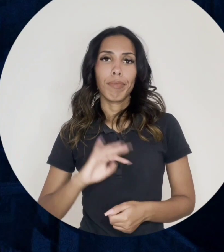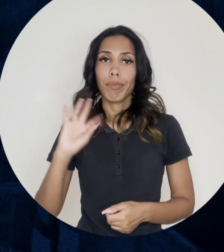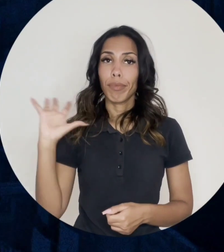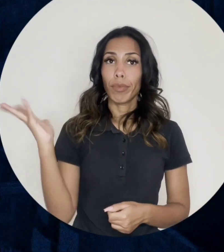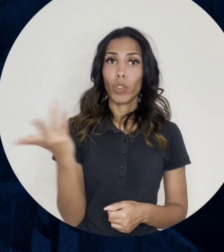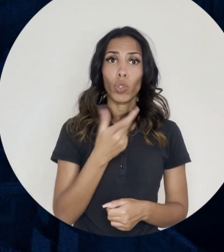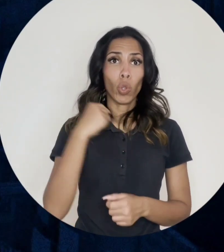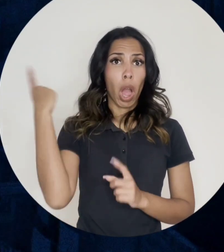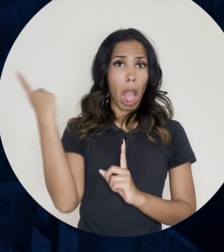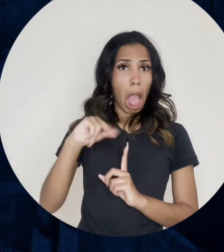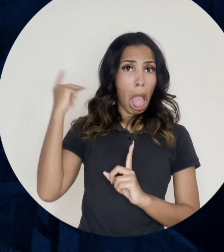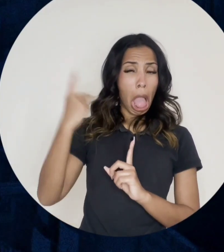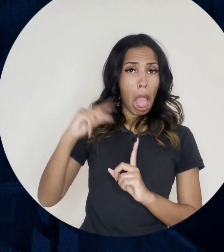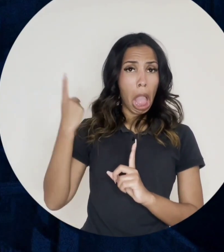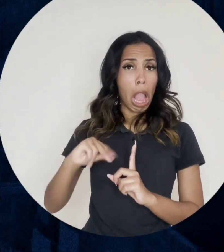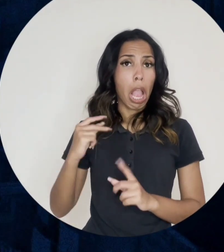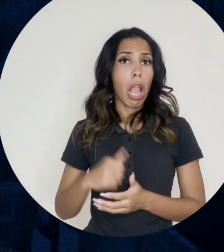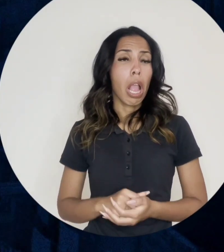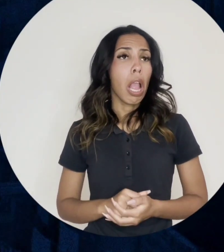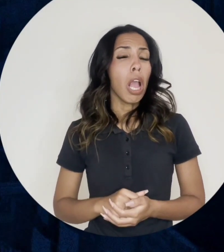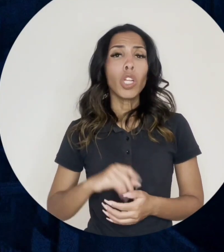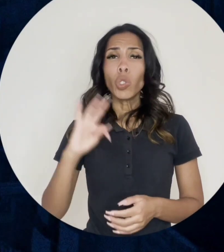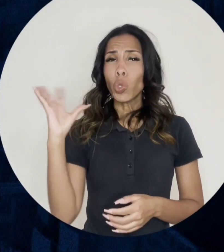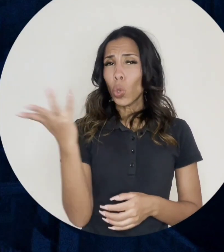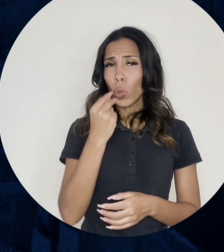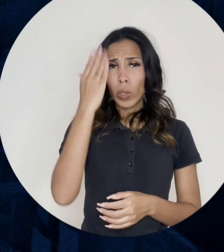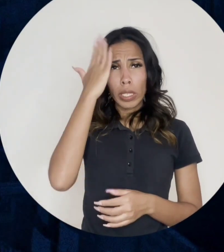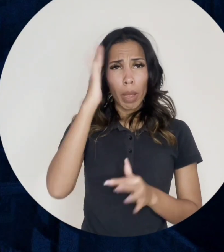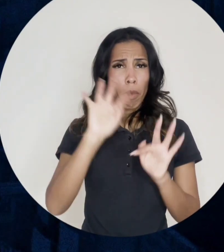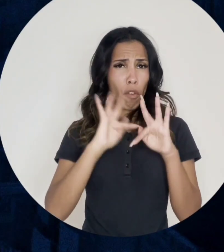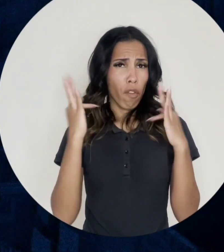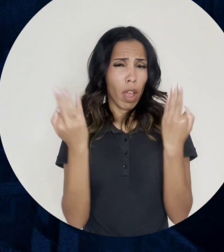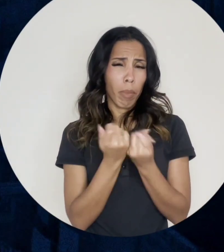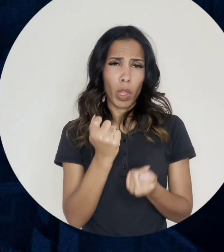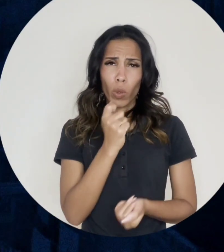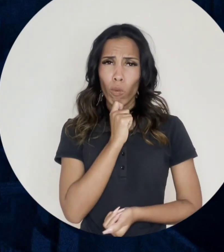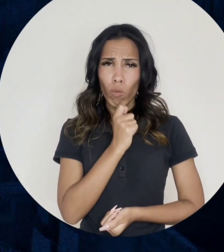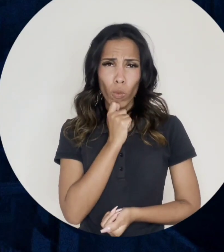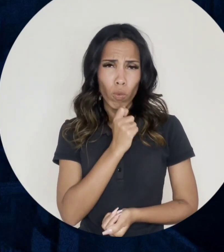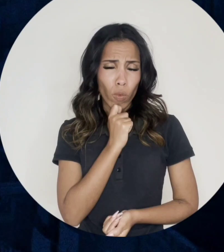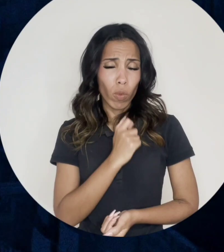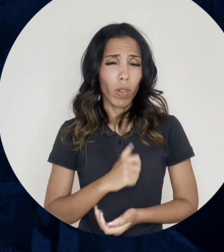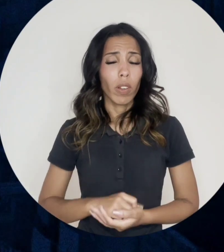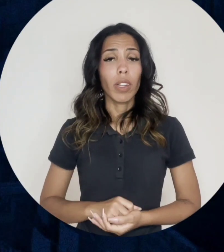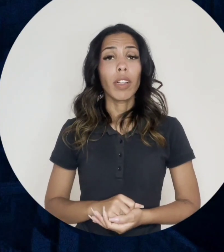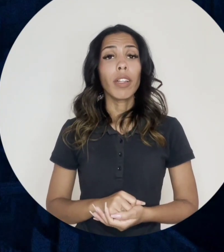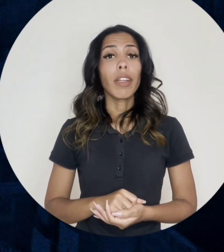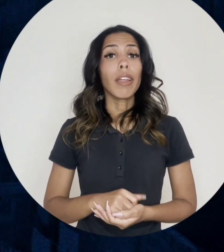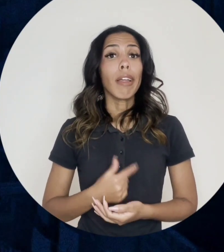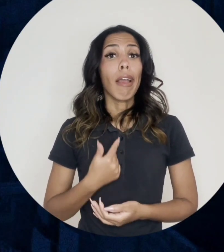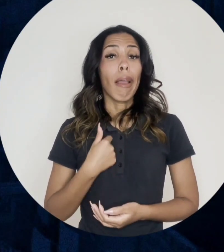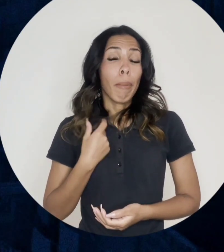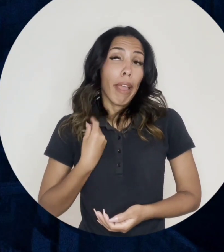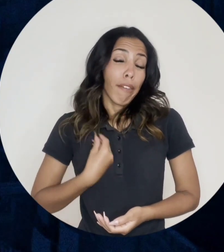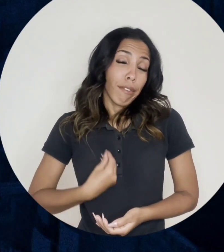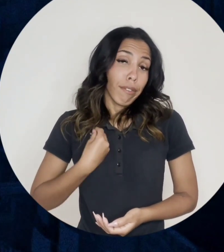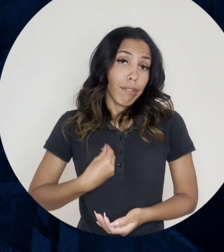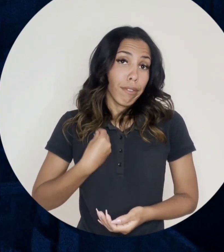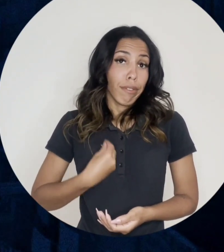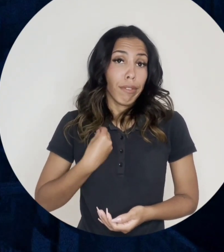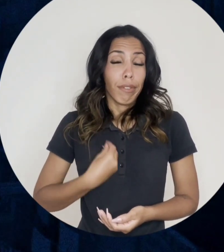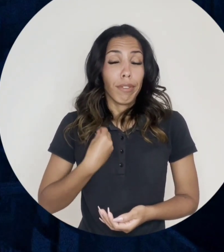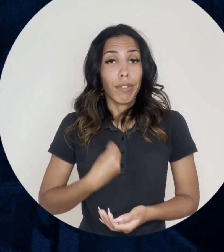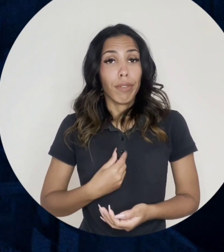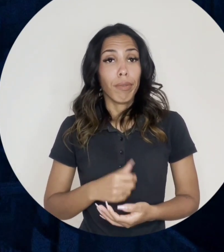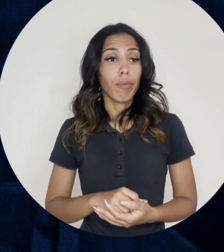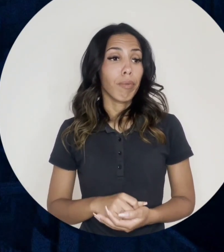me bater, e todo mundo sabia que eu não tinha parentes. Então, eu vivia assim, a mercê de todo